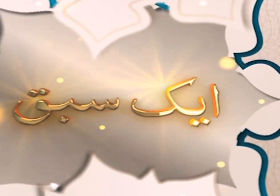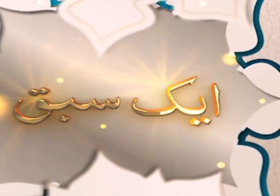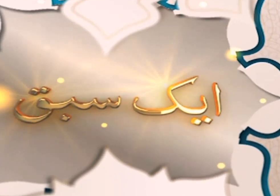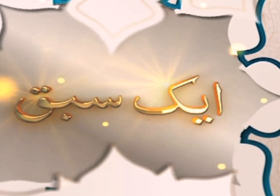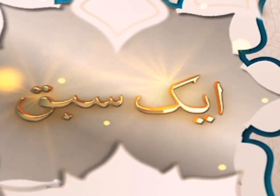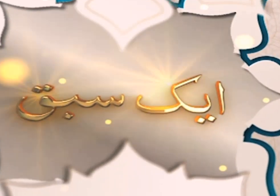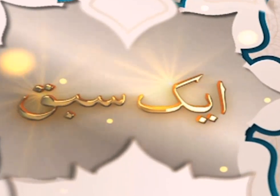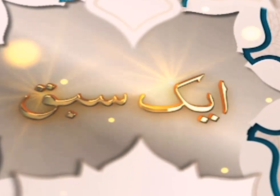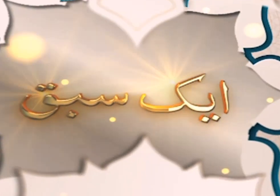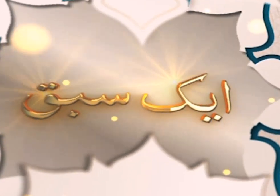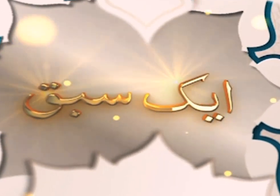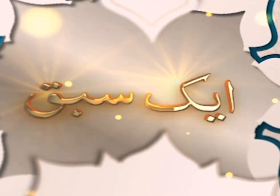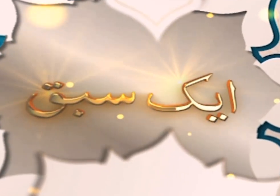سیکھیں سبق سکھاؤ